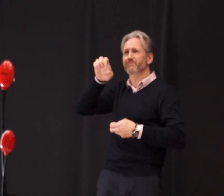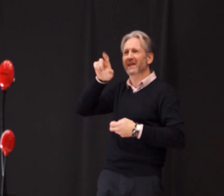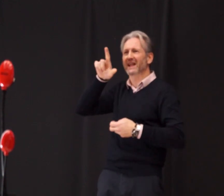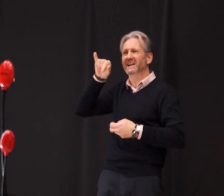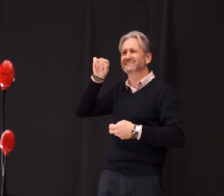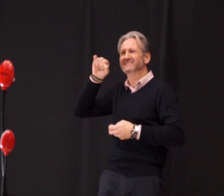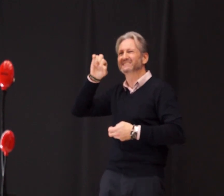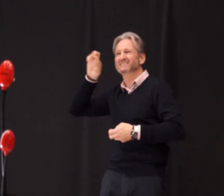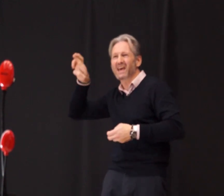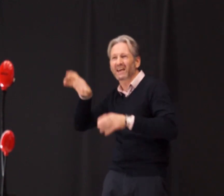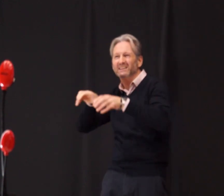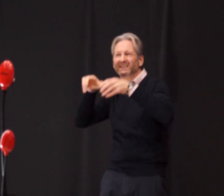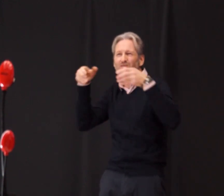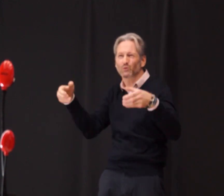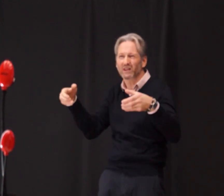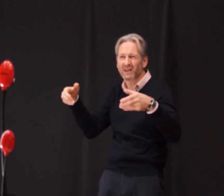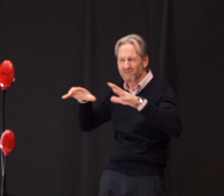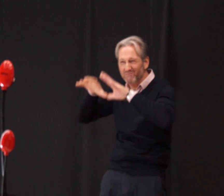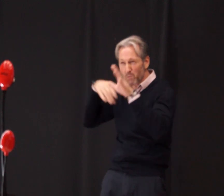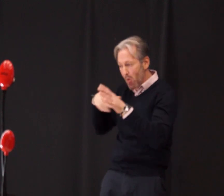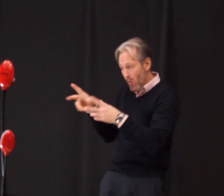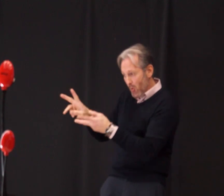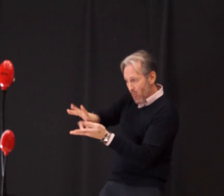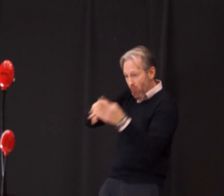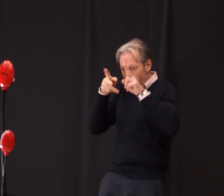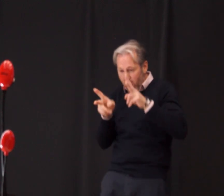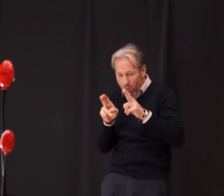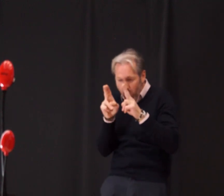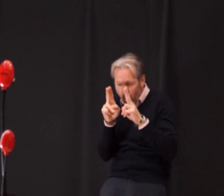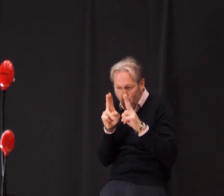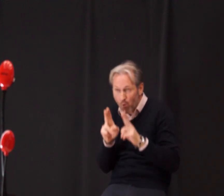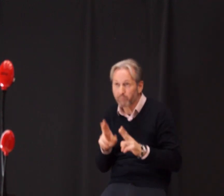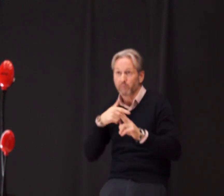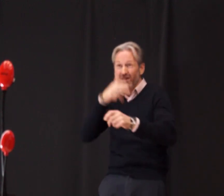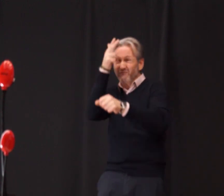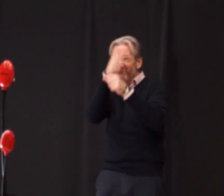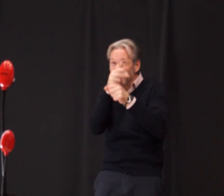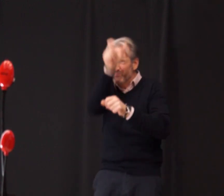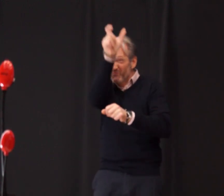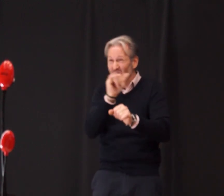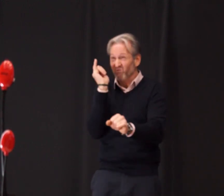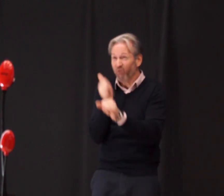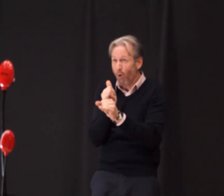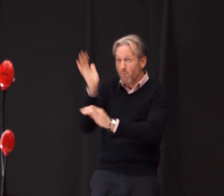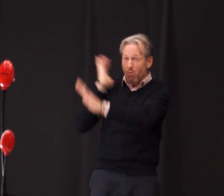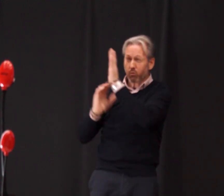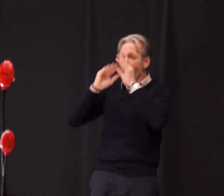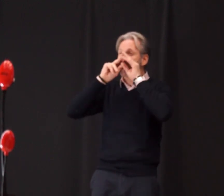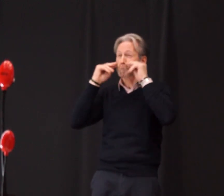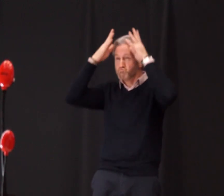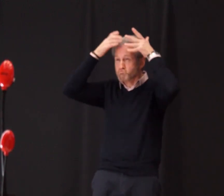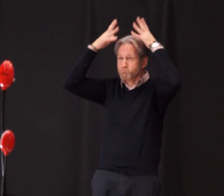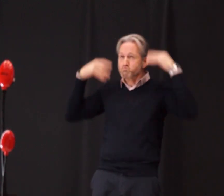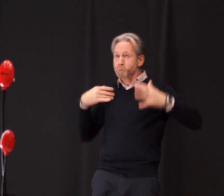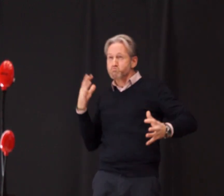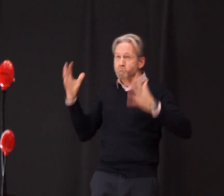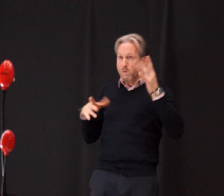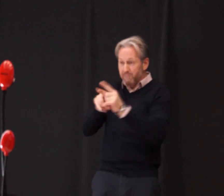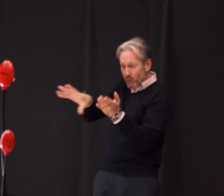Pierre Pélissier, par exemple, qui a créé le premier un dictionnaire de langue des signes. On peut leur parler de choses. On a même joué